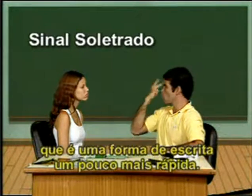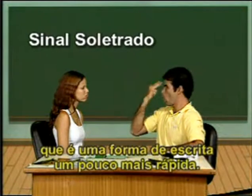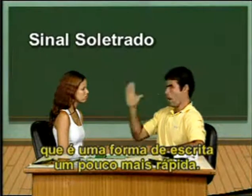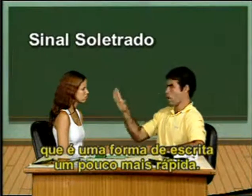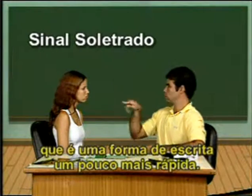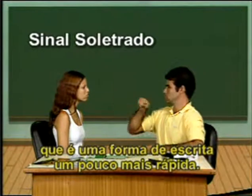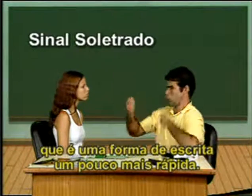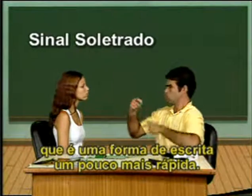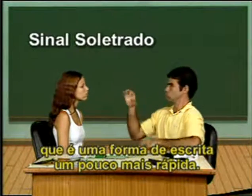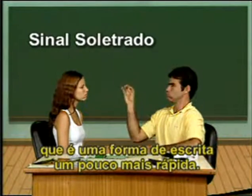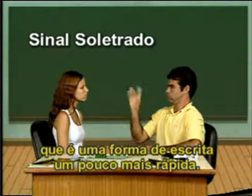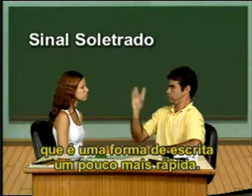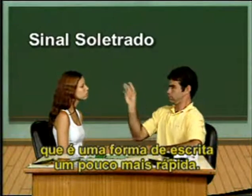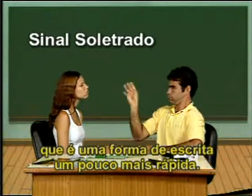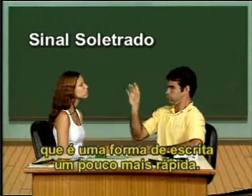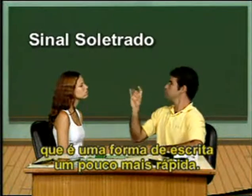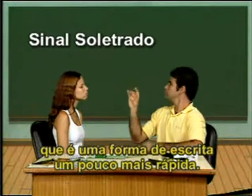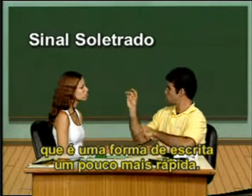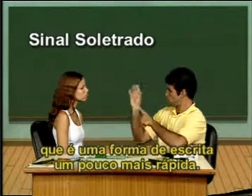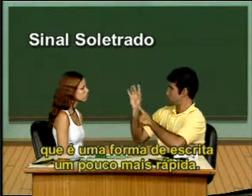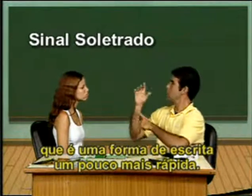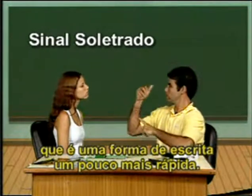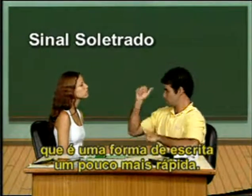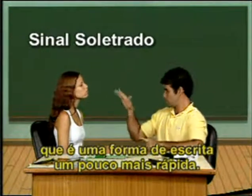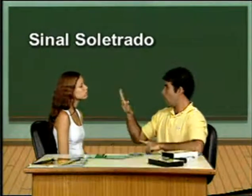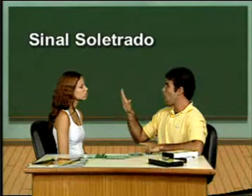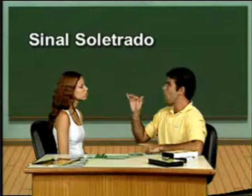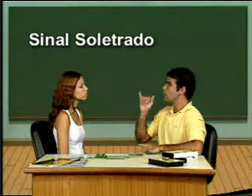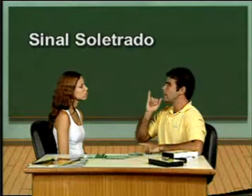que é uma forma de escrita um pouco mais rápida.